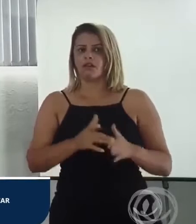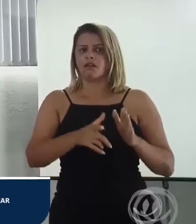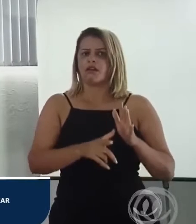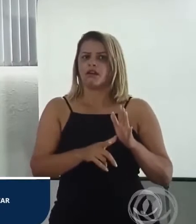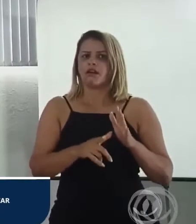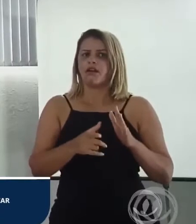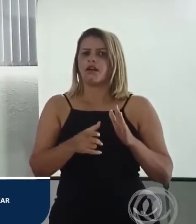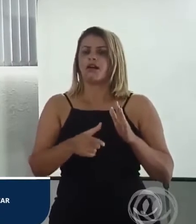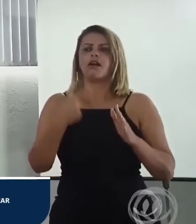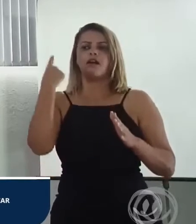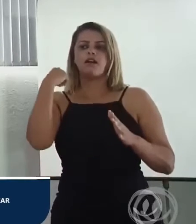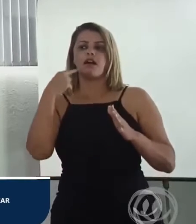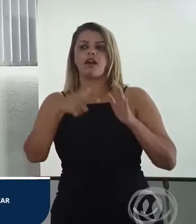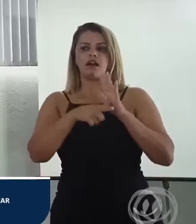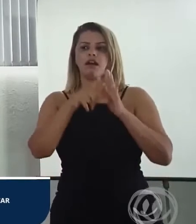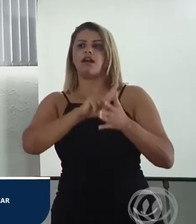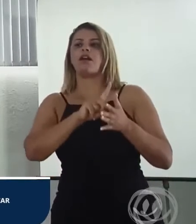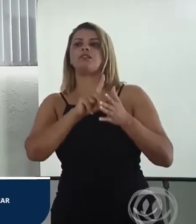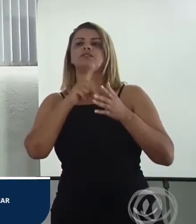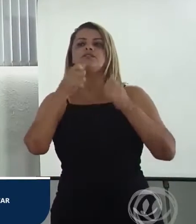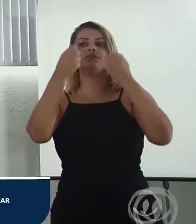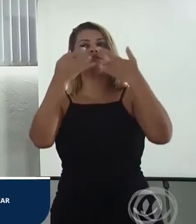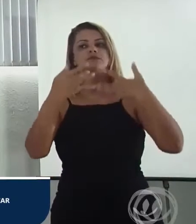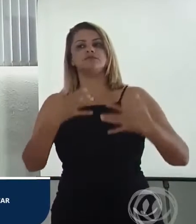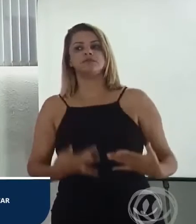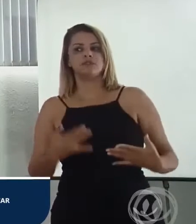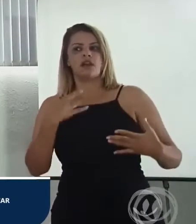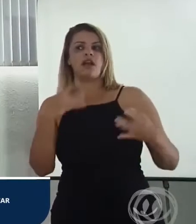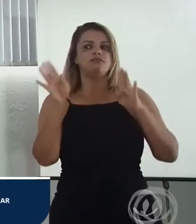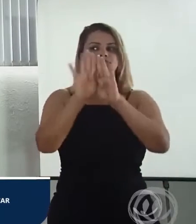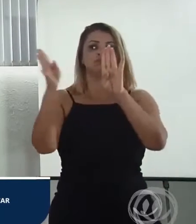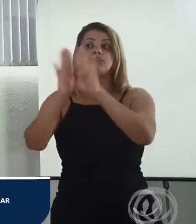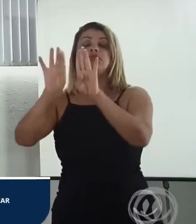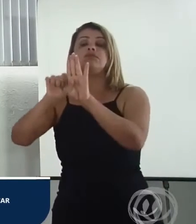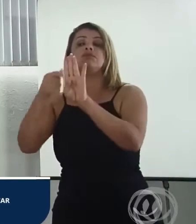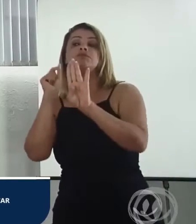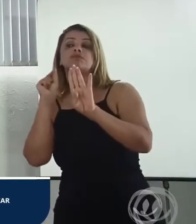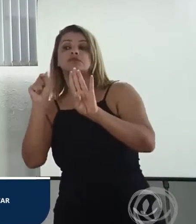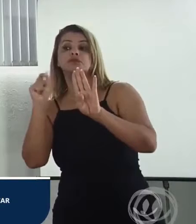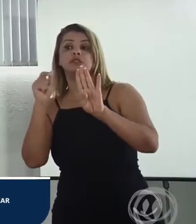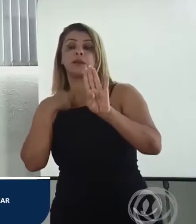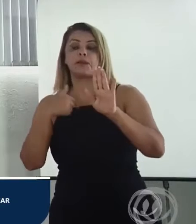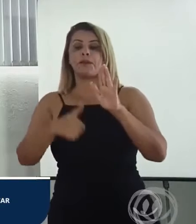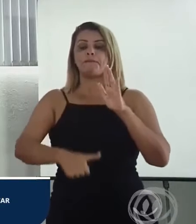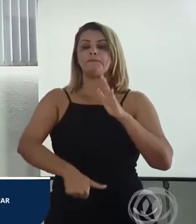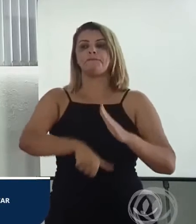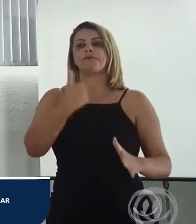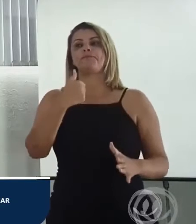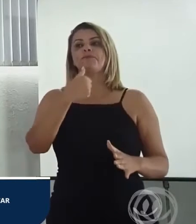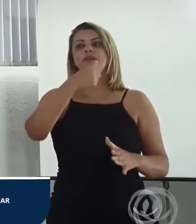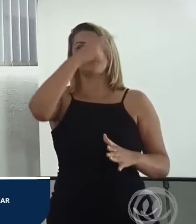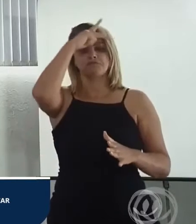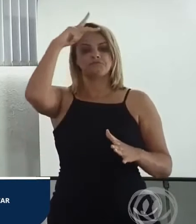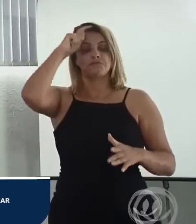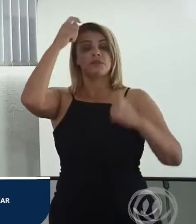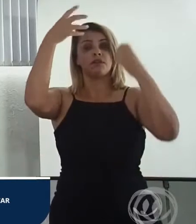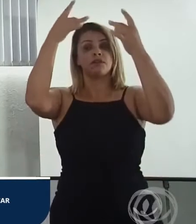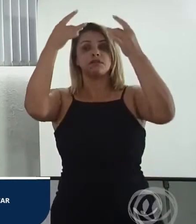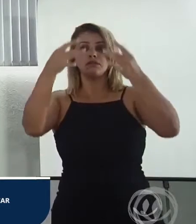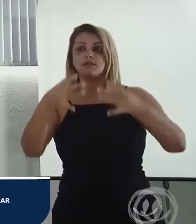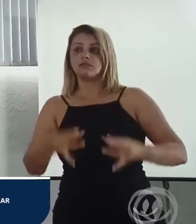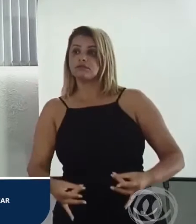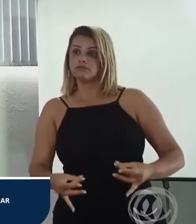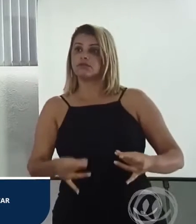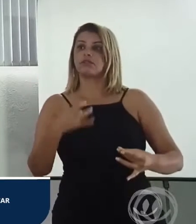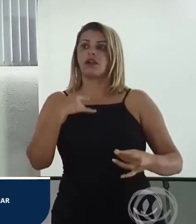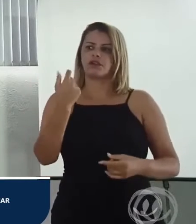falar primeiro o que está sendo feito pela Prefeitura, que nós começamos desde o ano passado comprando leitos, aparelhos